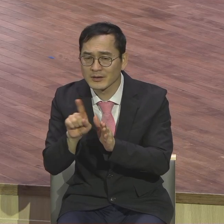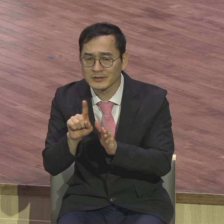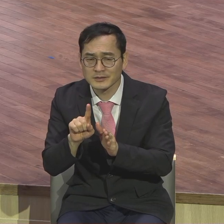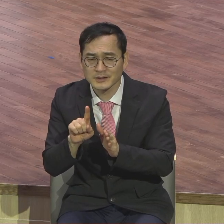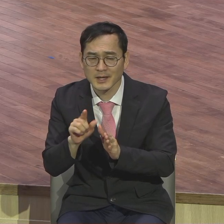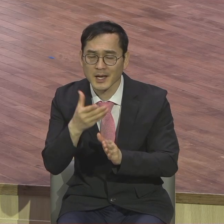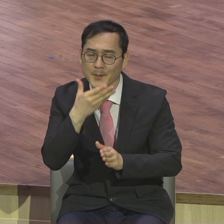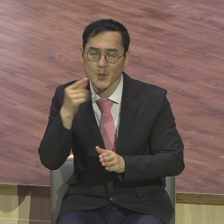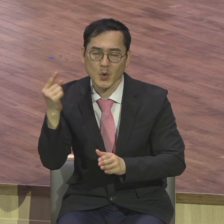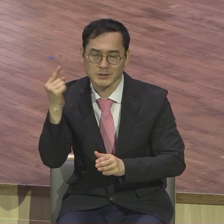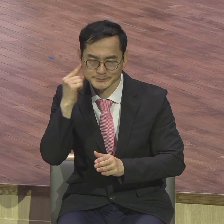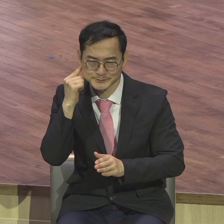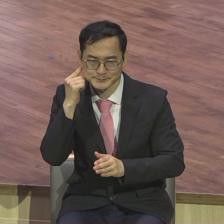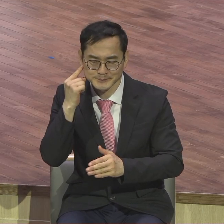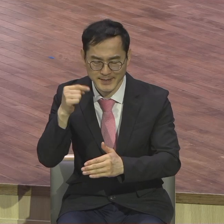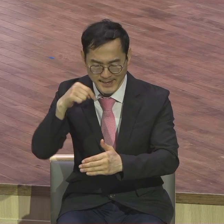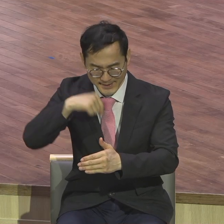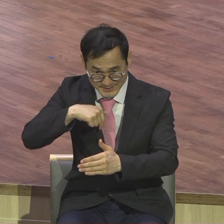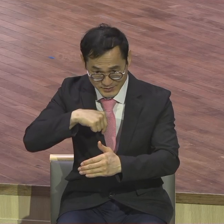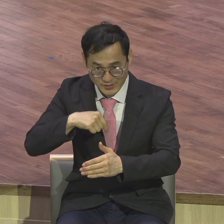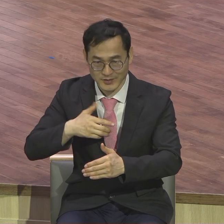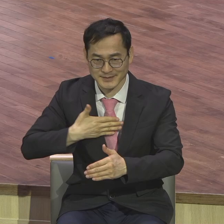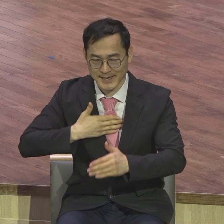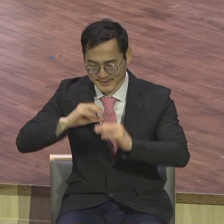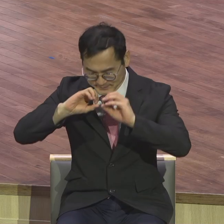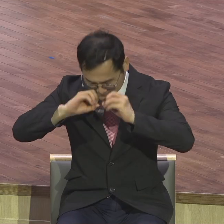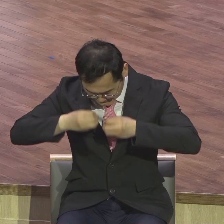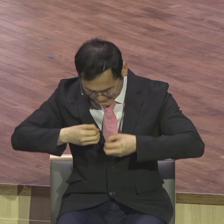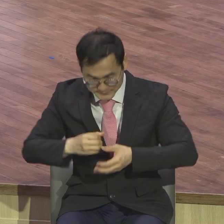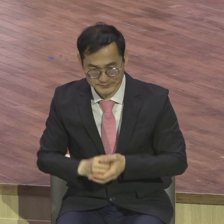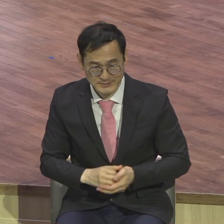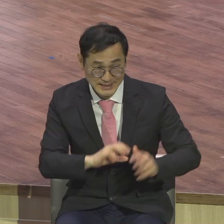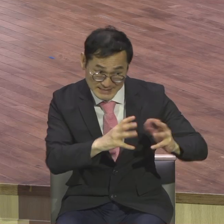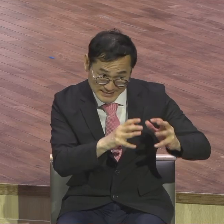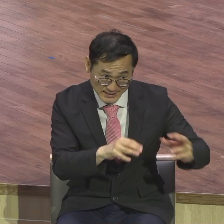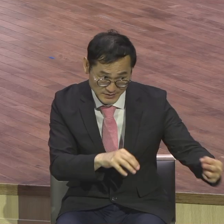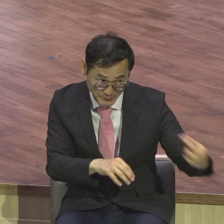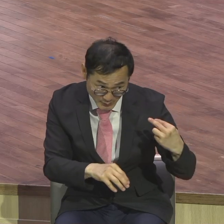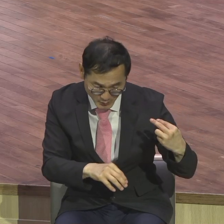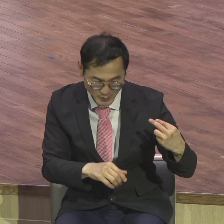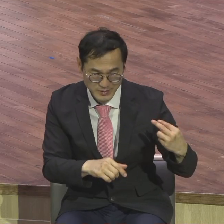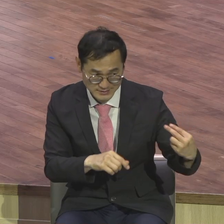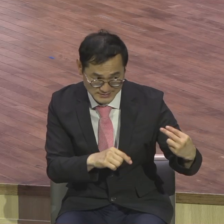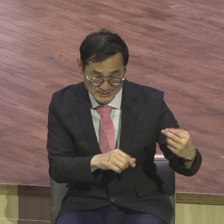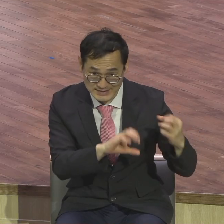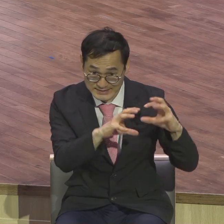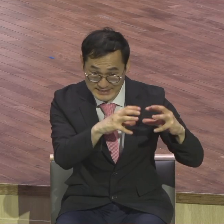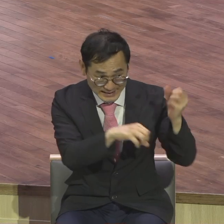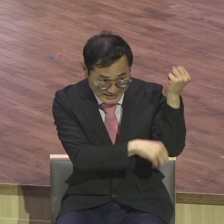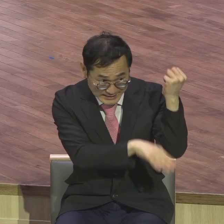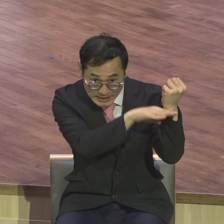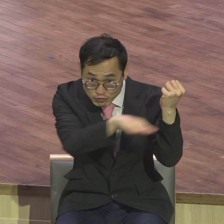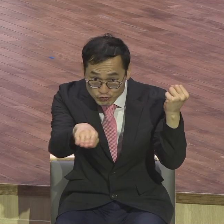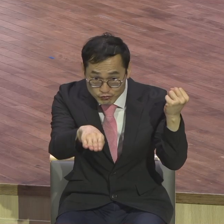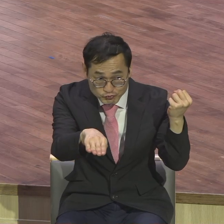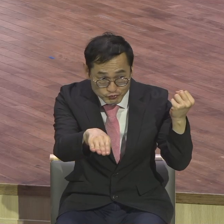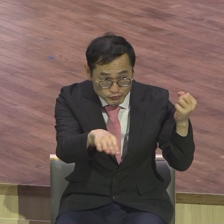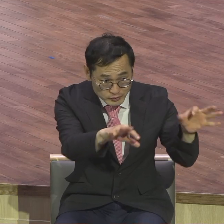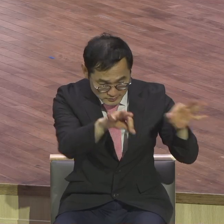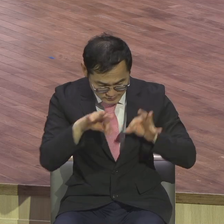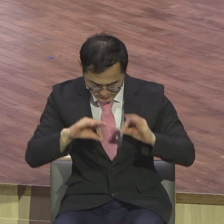보금 안에서 나를 바라보는 겁니다. 세상 기준에서 나를 보지 마세요. 세상 기준에서 보면